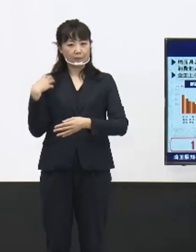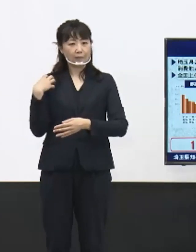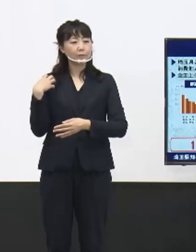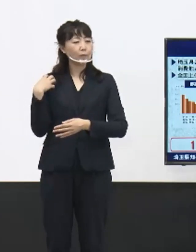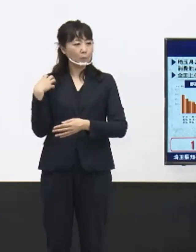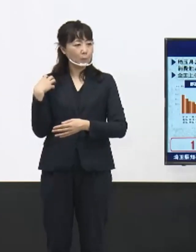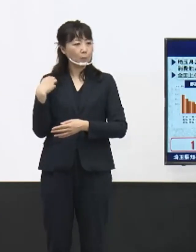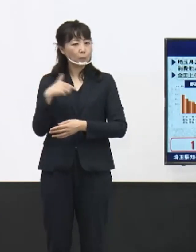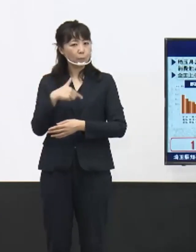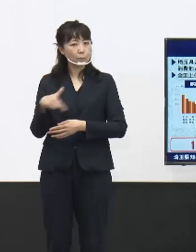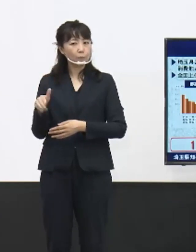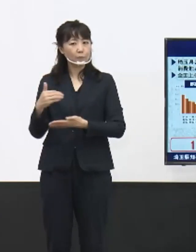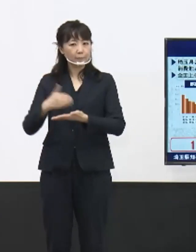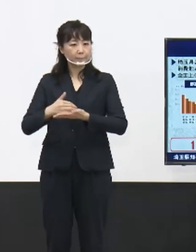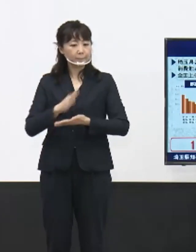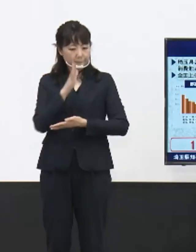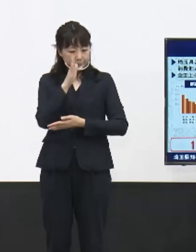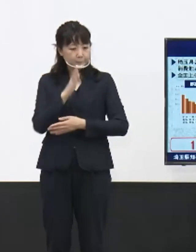ていただこうと思いますが、